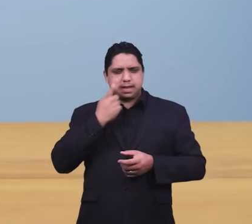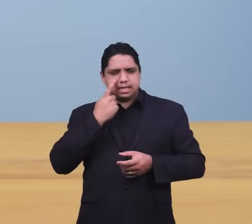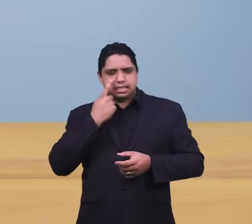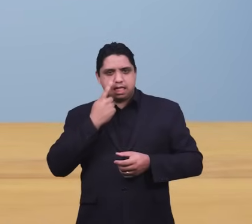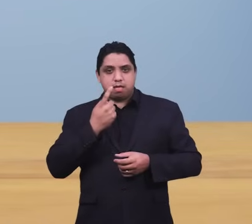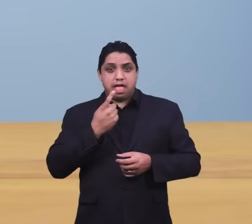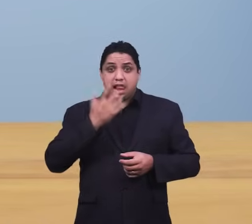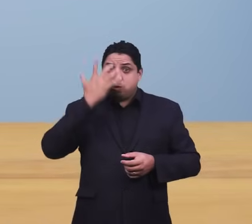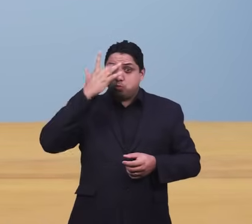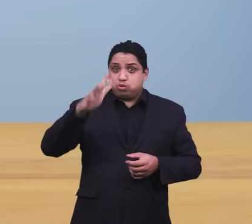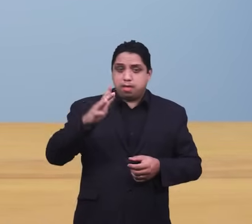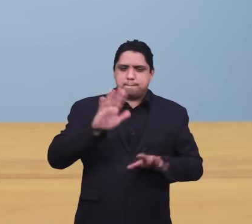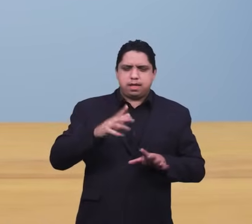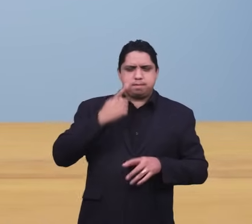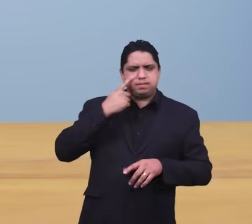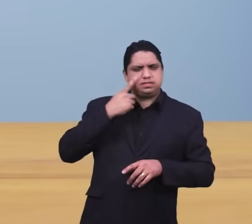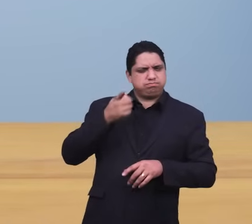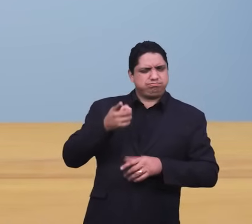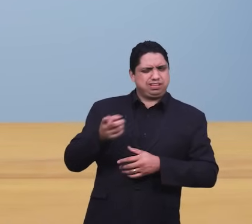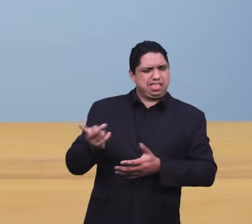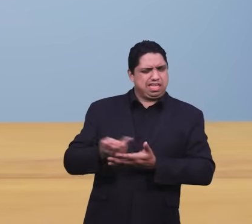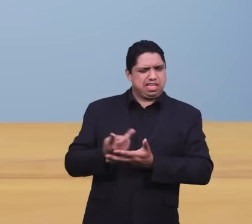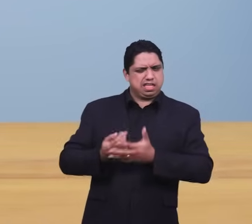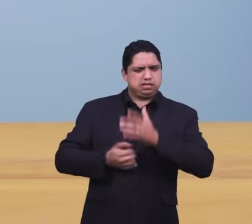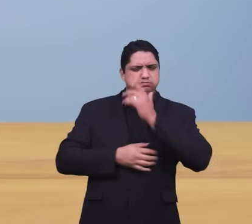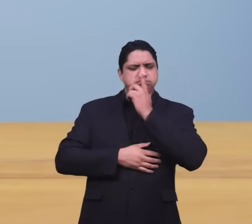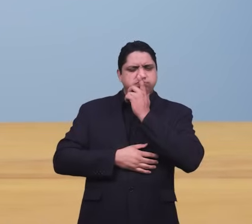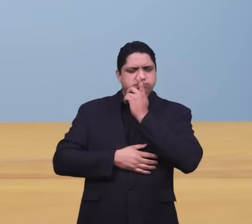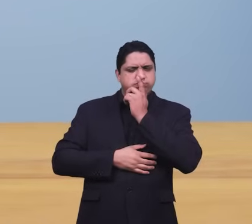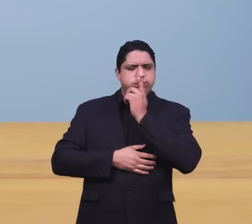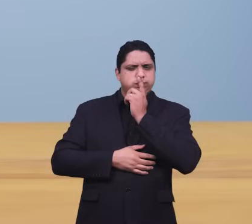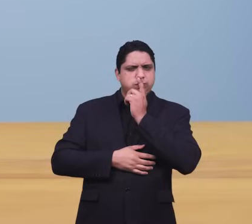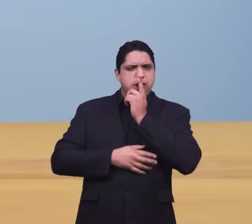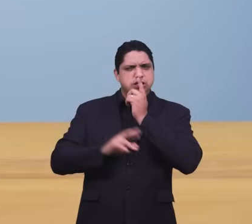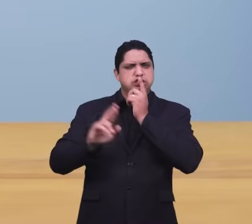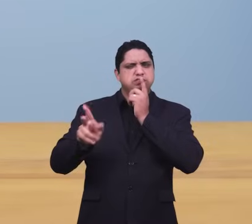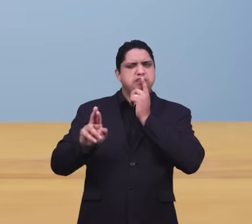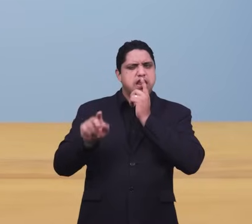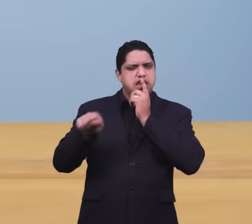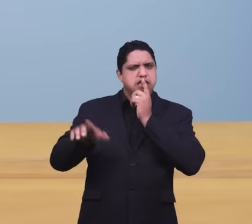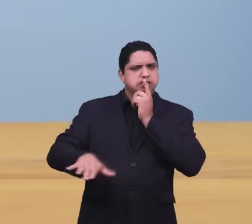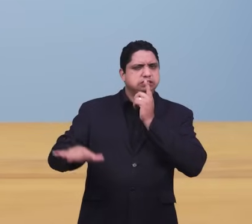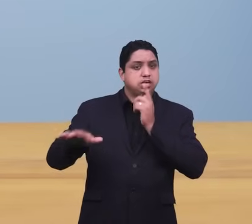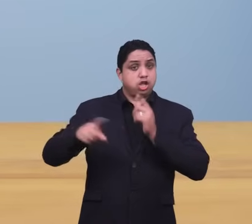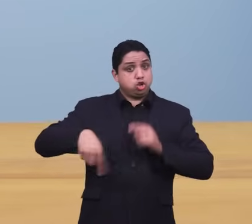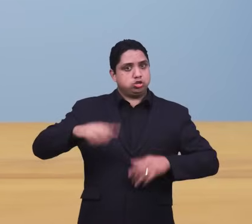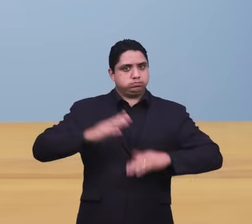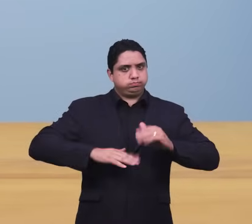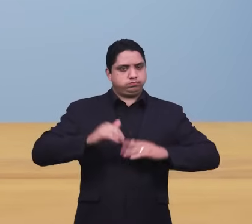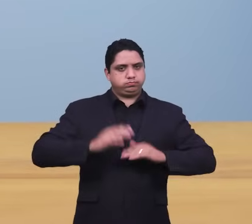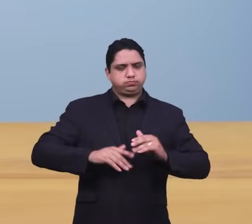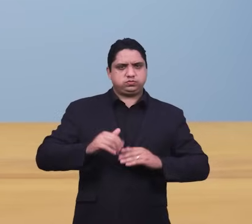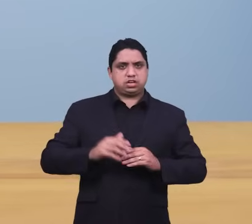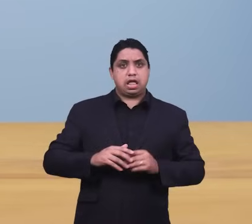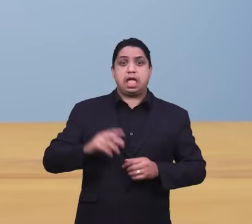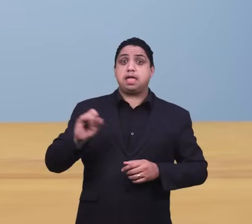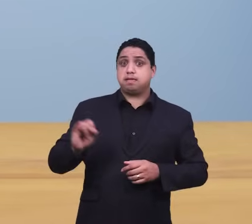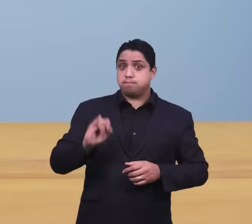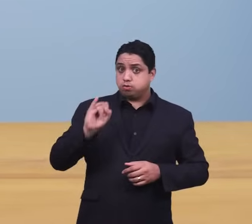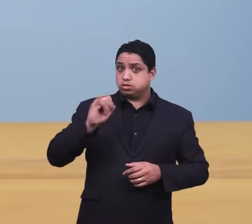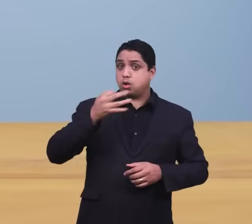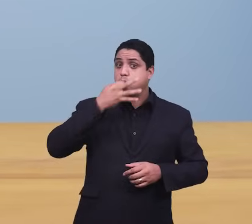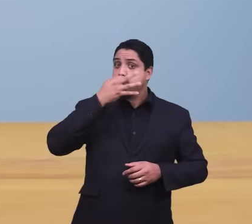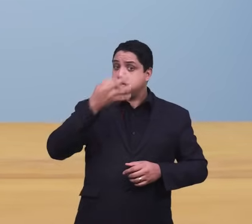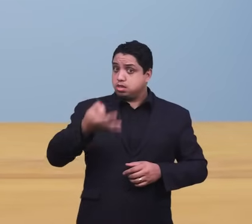que é, mas elas percebem que tem alguma coisa. E nós, como profissionais que atendemos criança, é importante ouvir essa opinião da